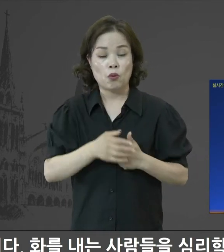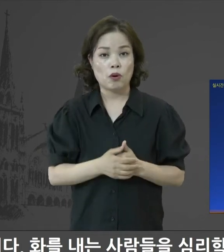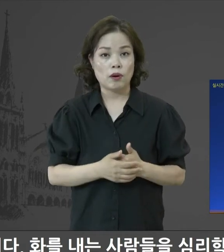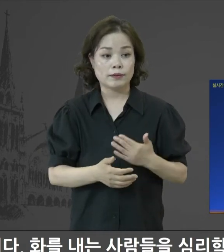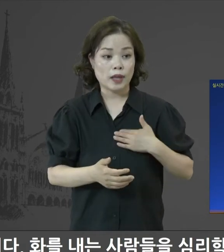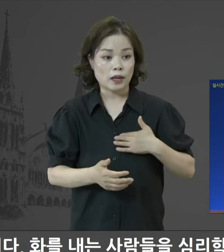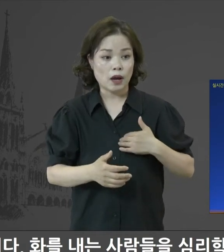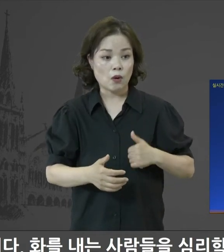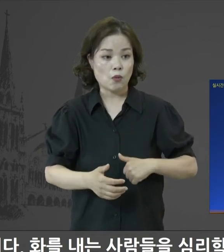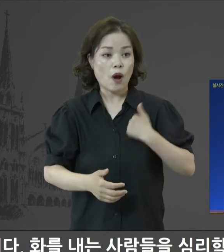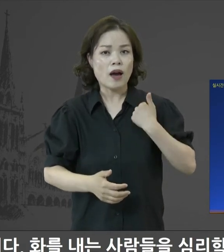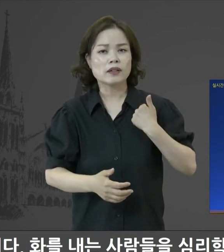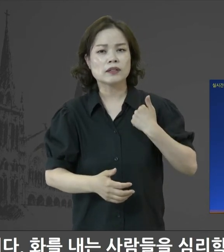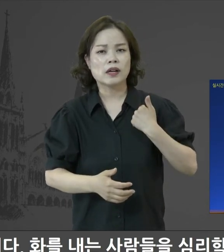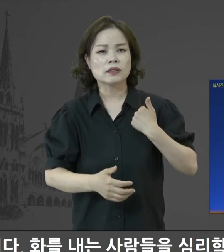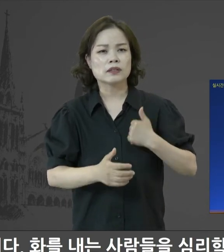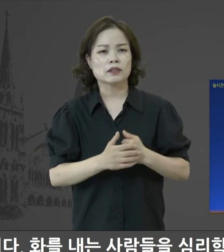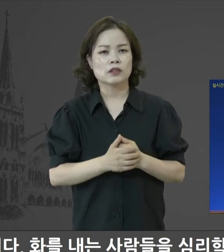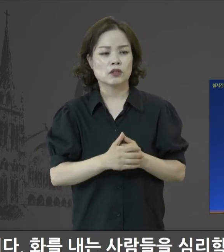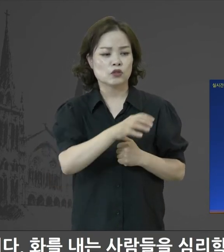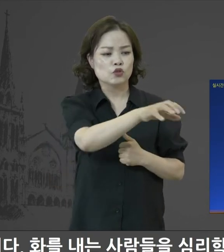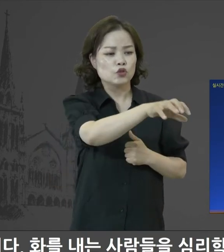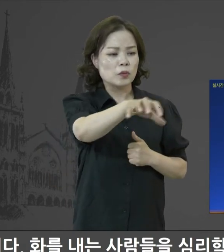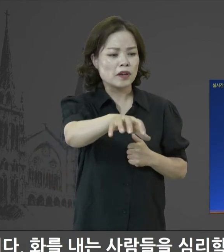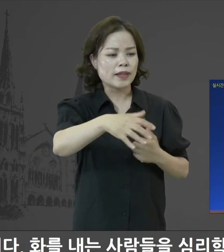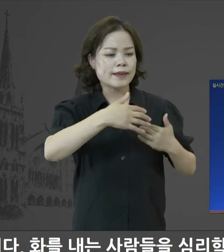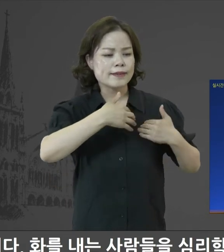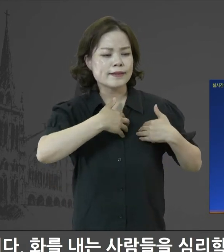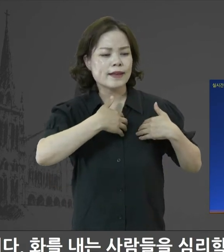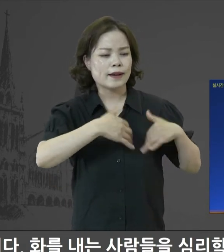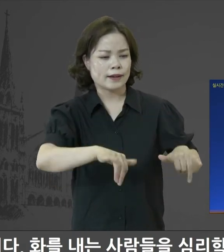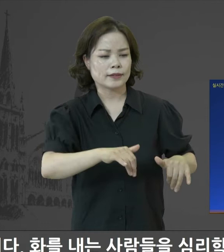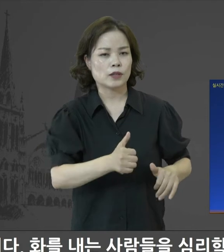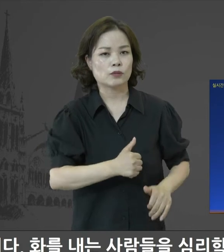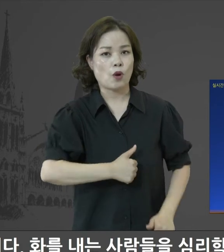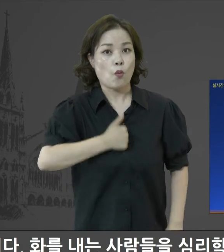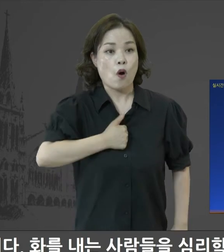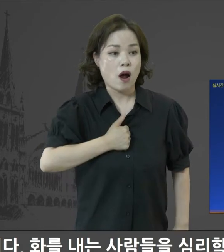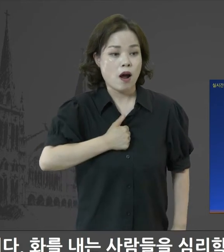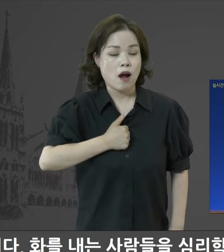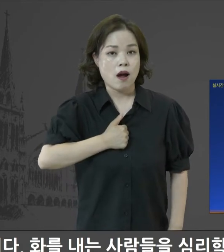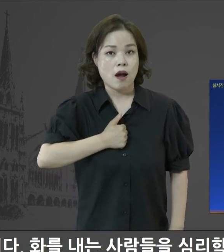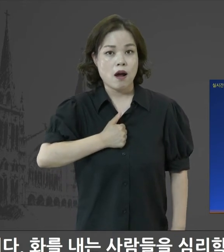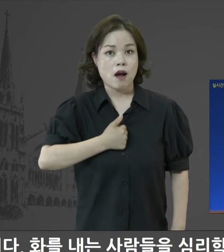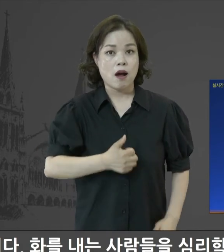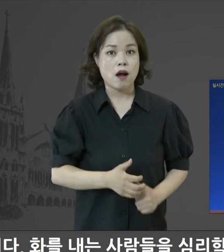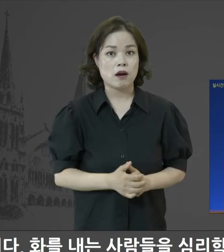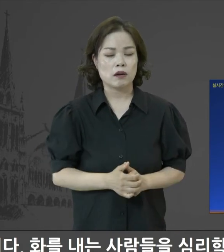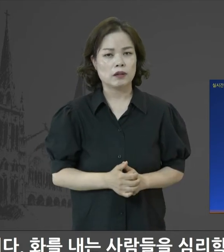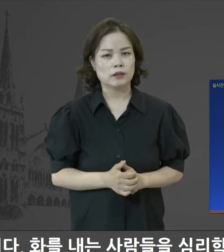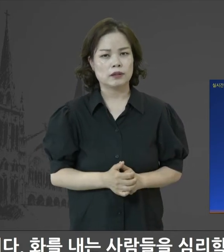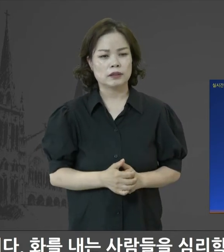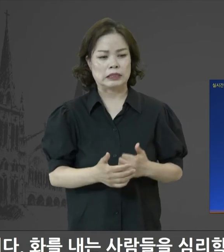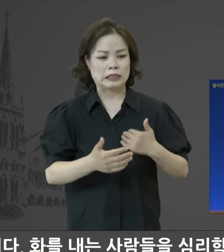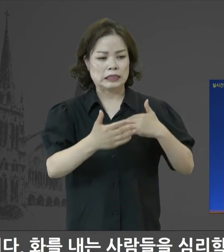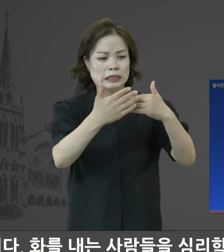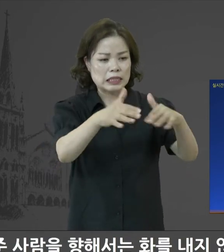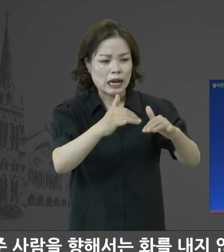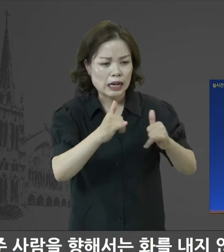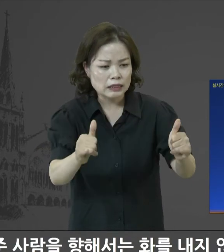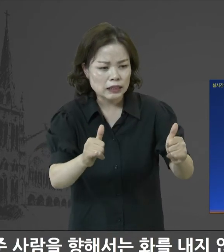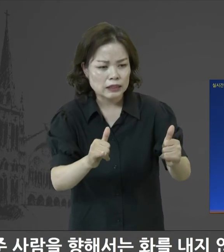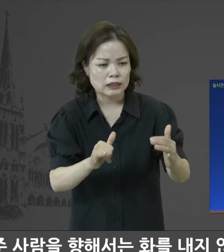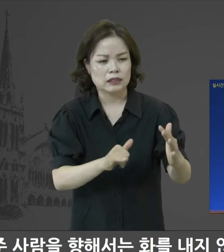내가 화를 내는 대상은 주변에 약한 사람에게 화를 낸다는 겁니다. 적지 않은 그 약한 사람의